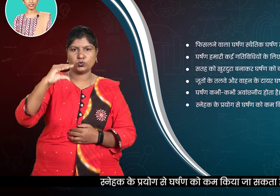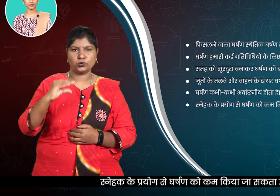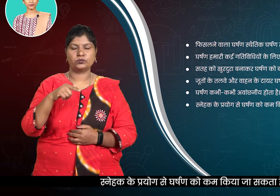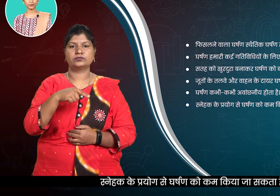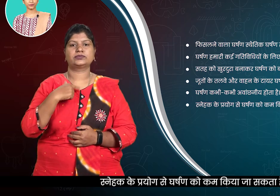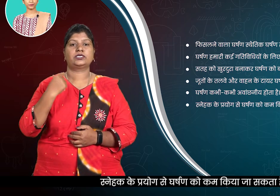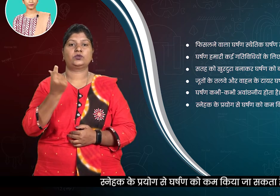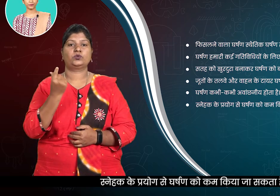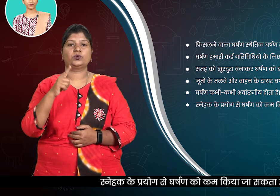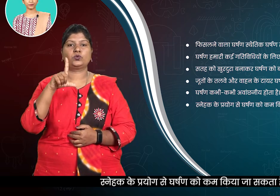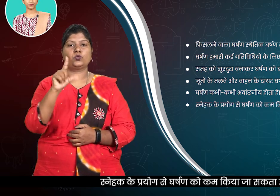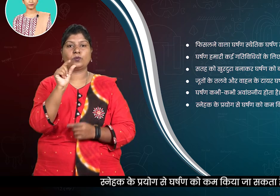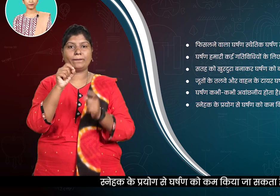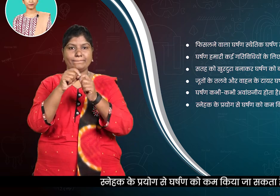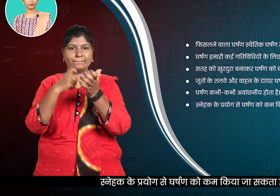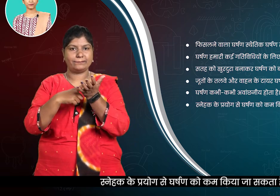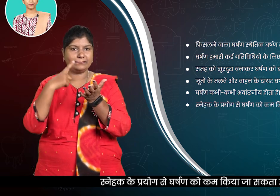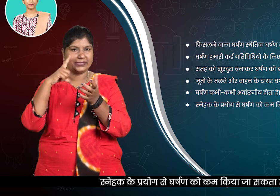जा सकता है